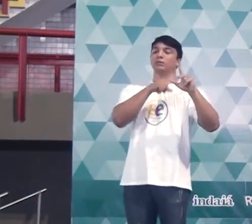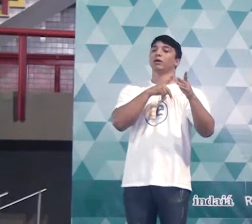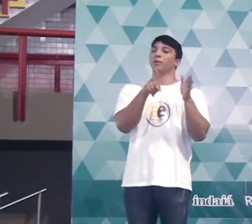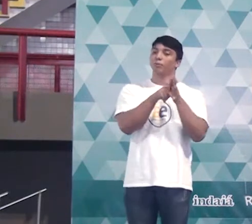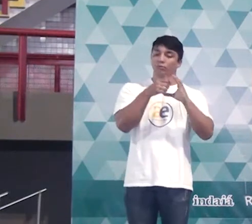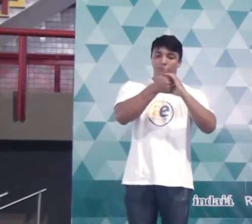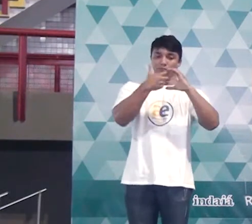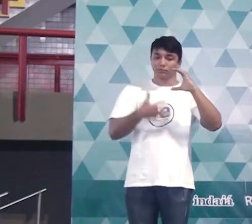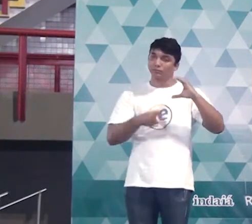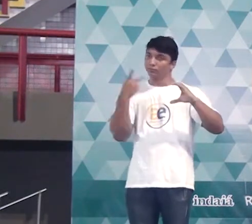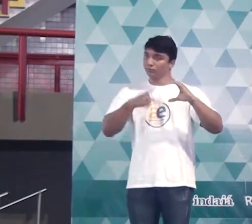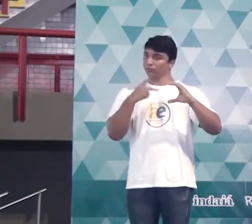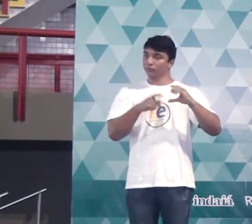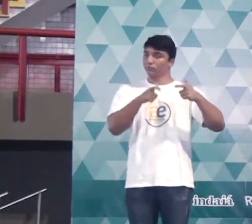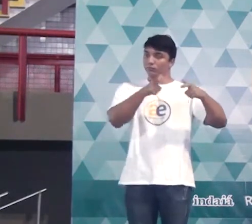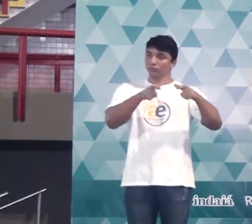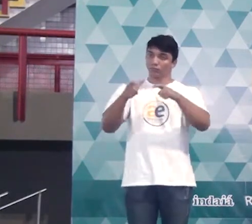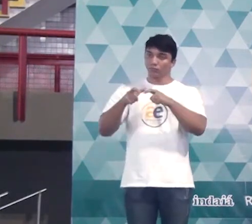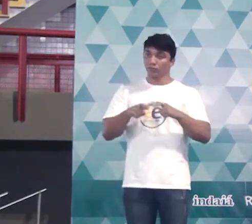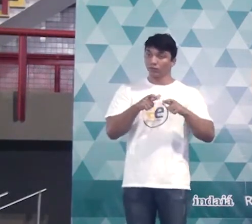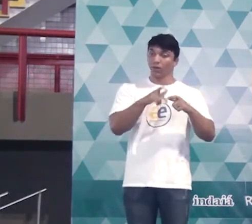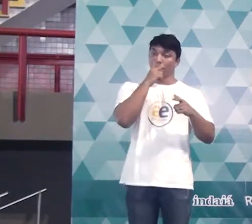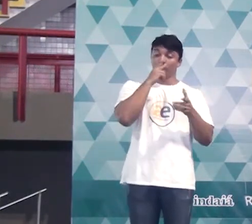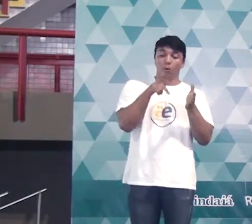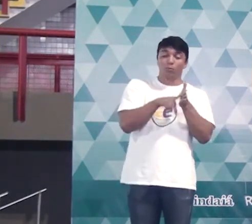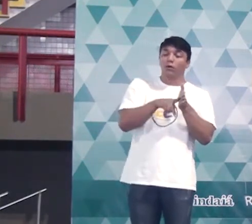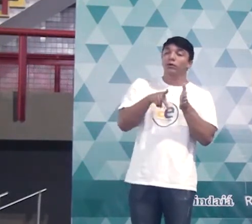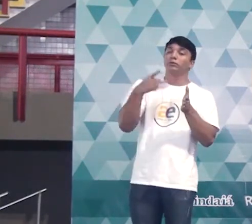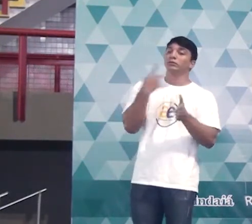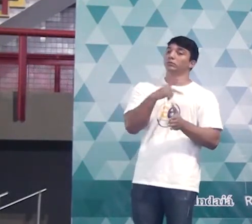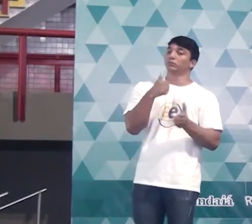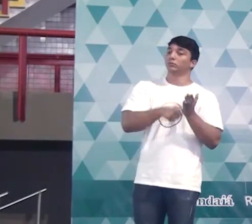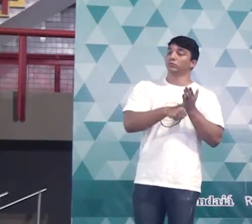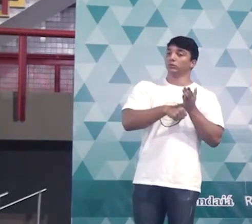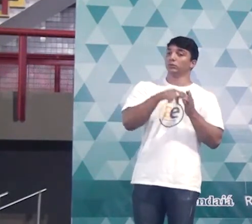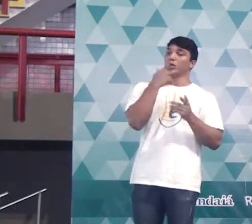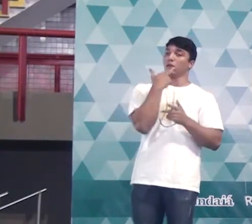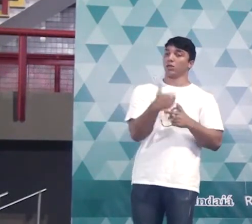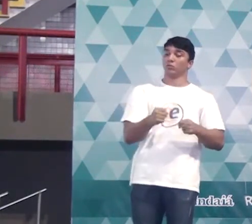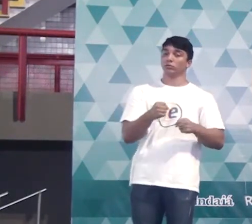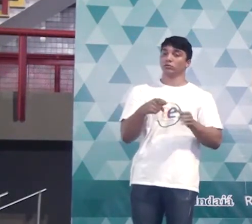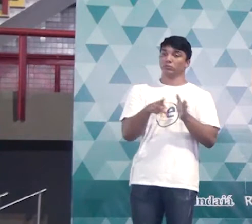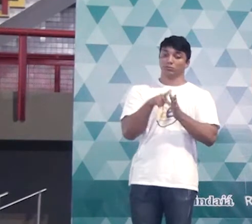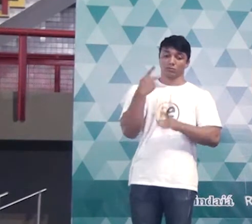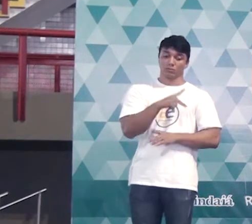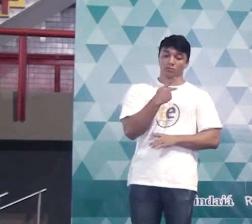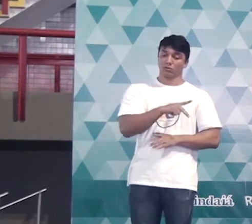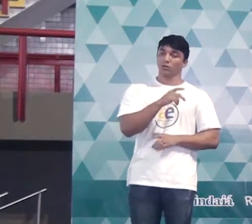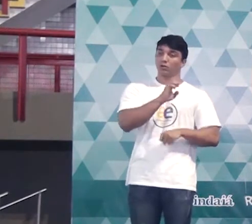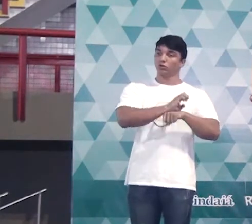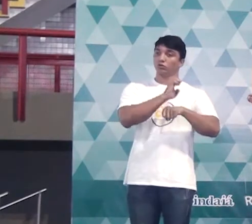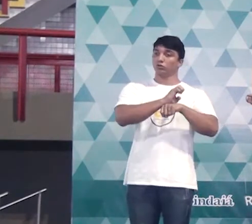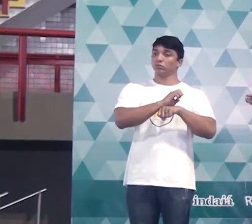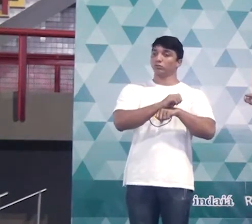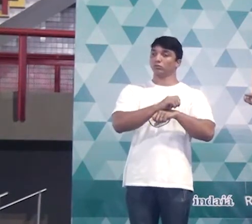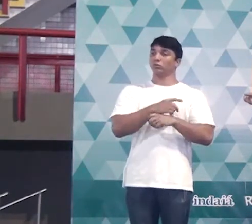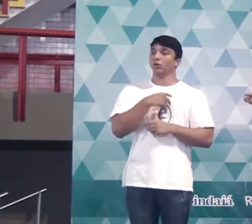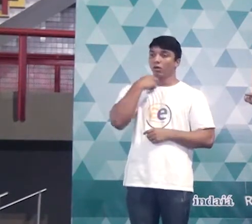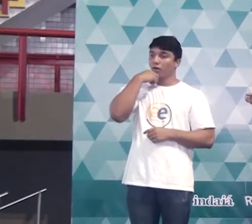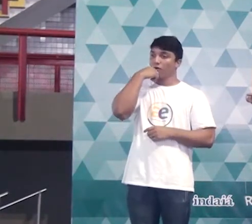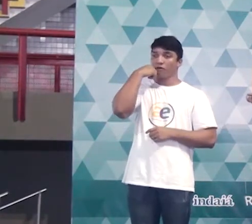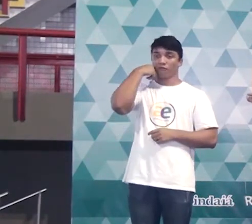características regionais. É uma identidade linguística que se constrói. Não tenha vergonha disso